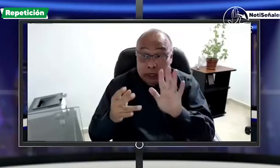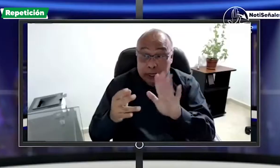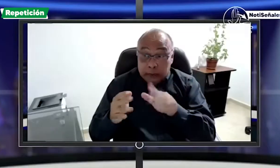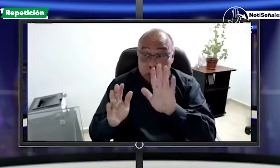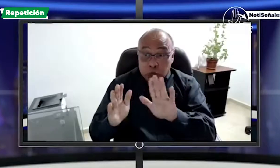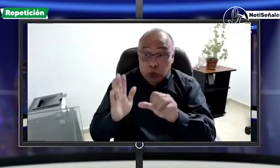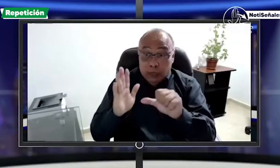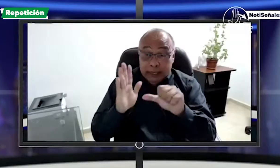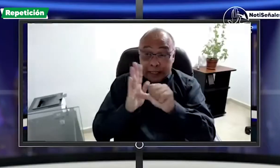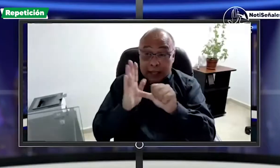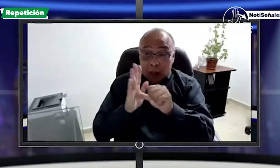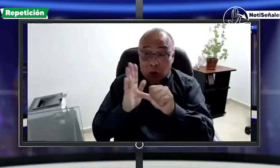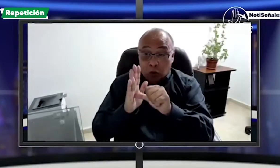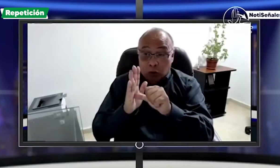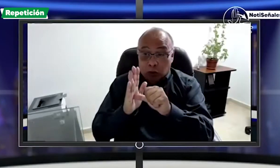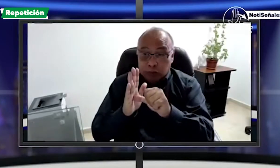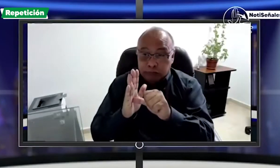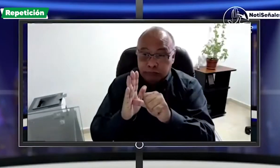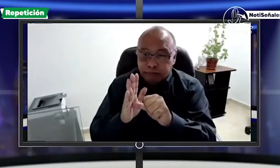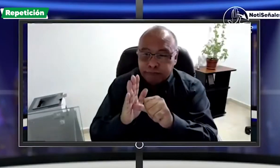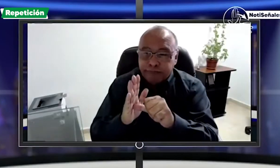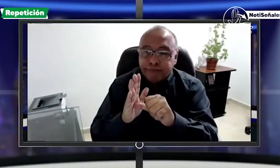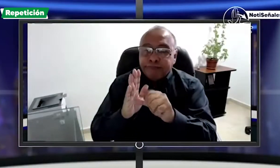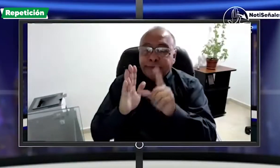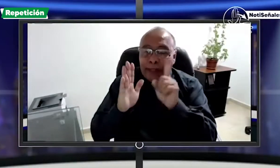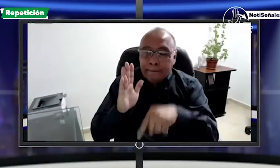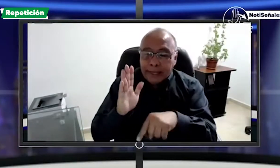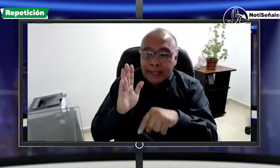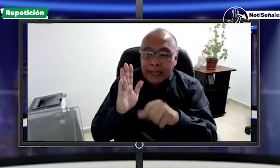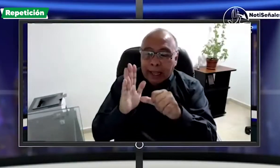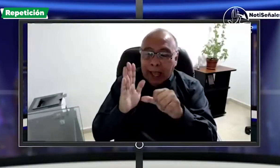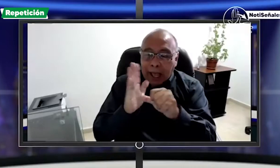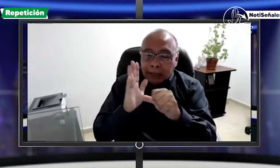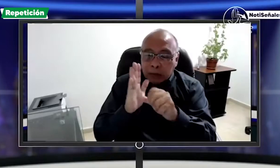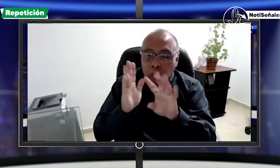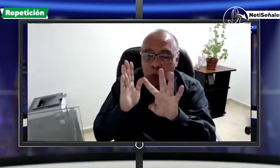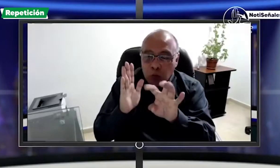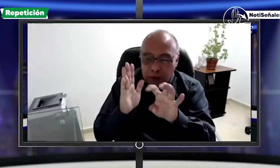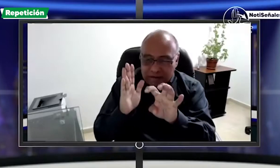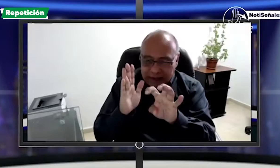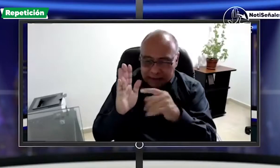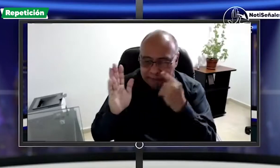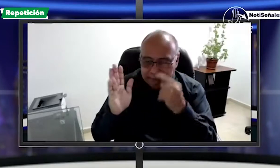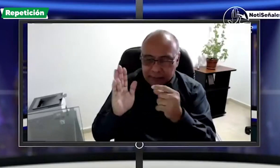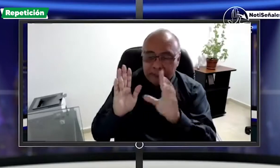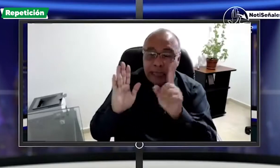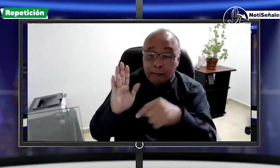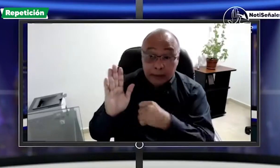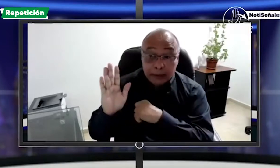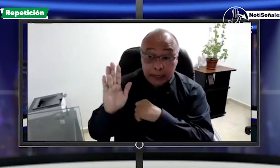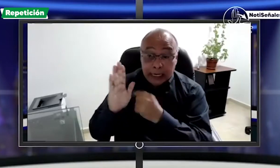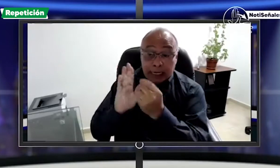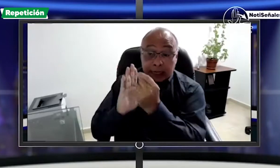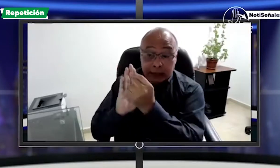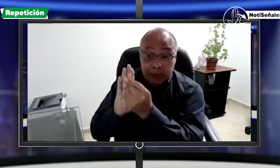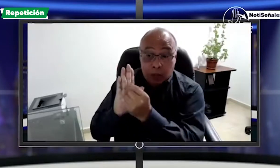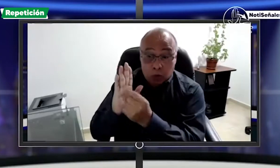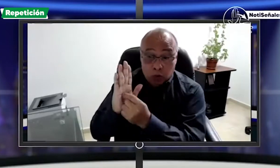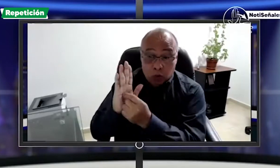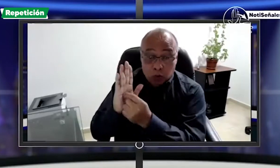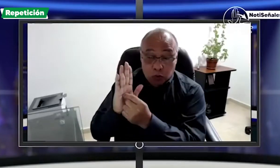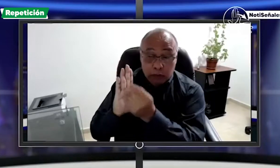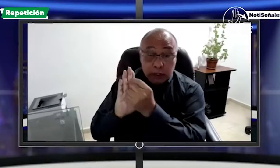Y la verdad Es que Cuando nosotros Hablamos Acerca de El artículo 9 Que lo vamos a ver También